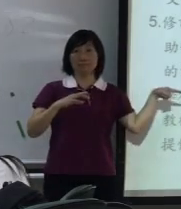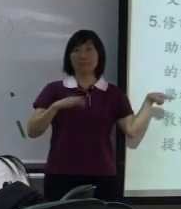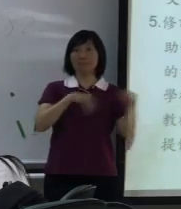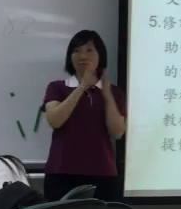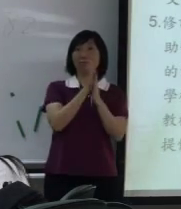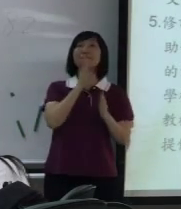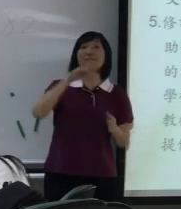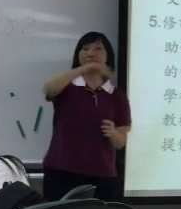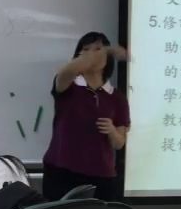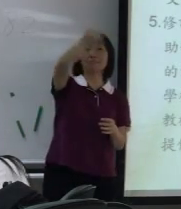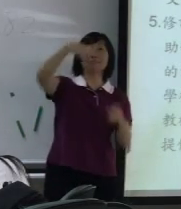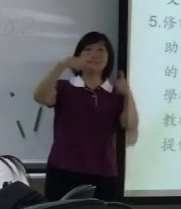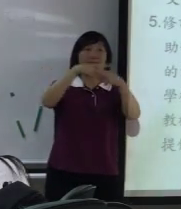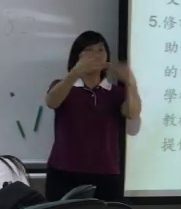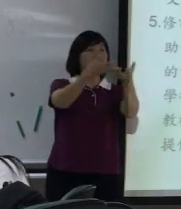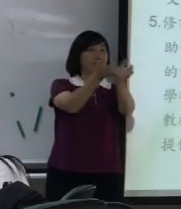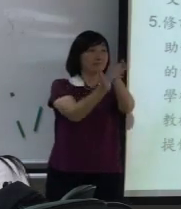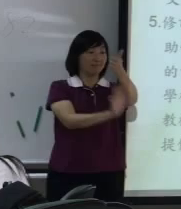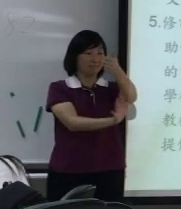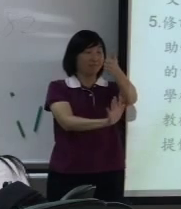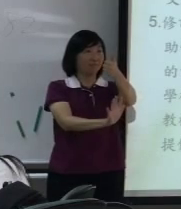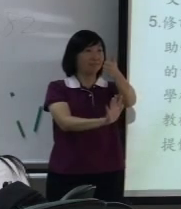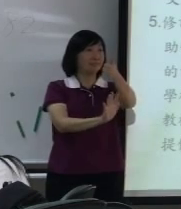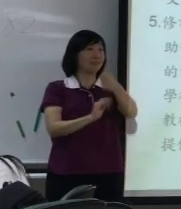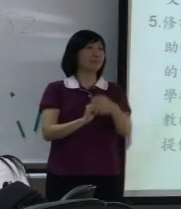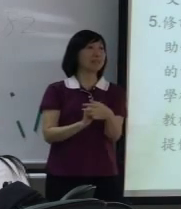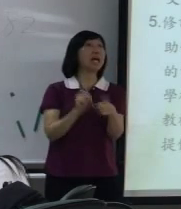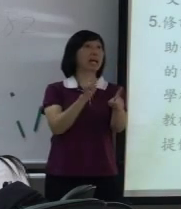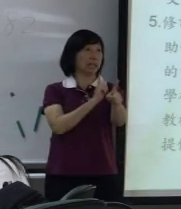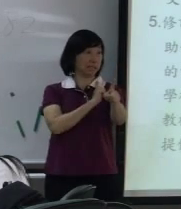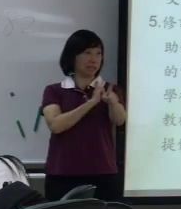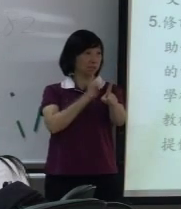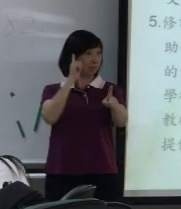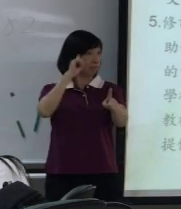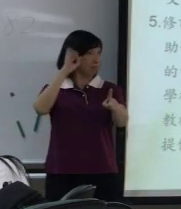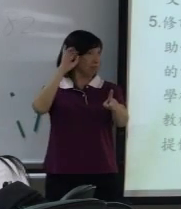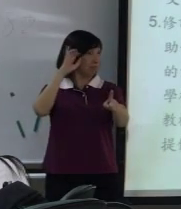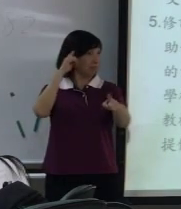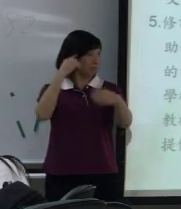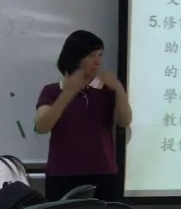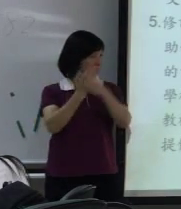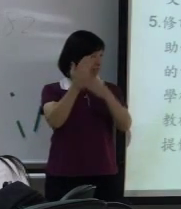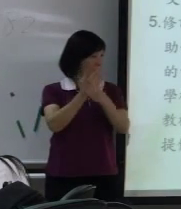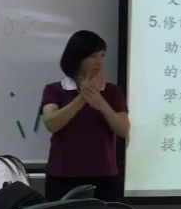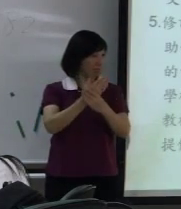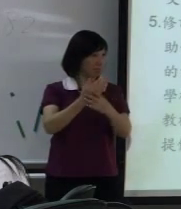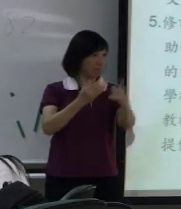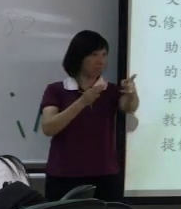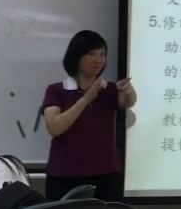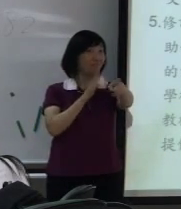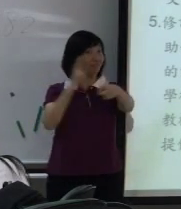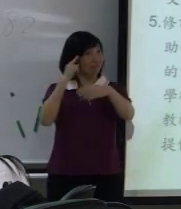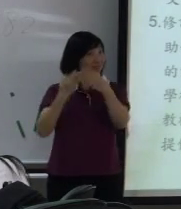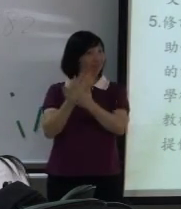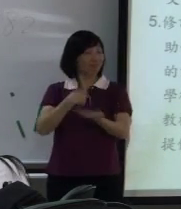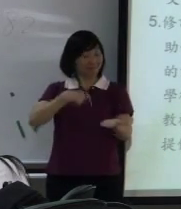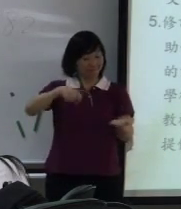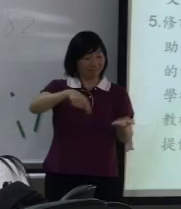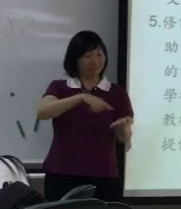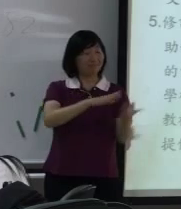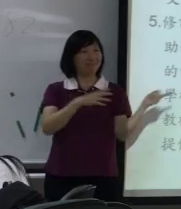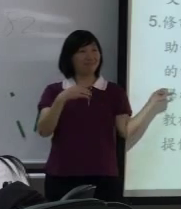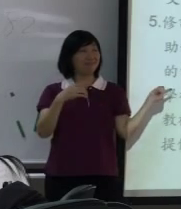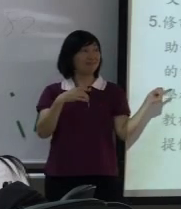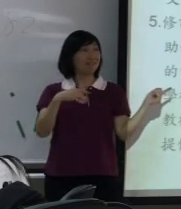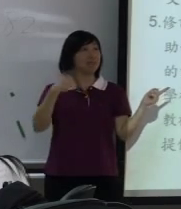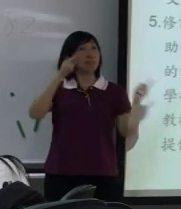己，我们这个小组自己编制出来的智慧成果，哦，我